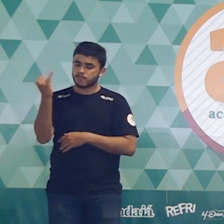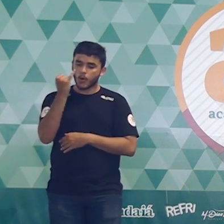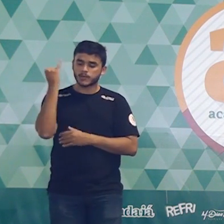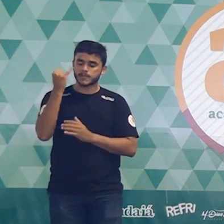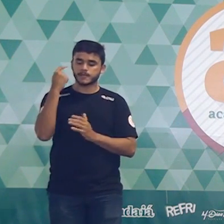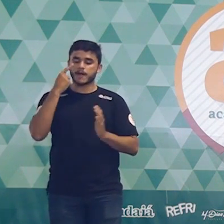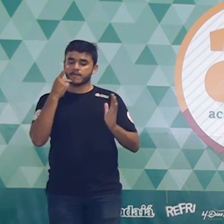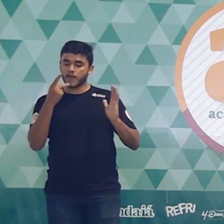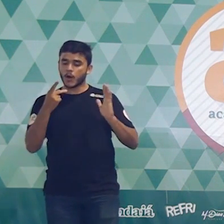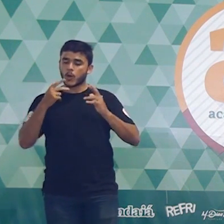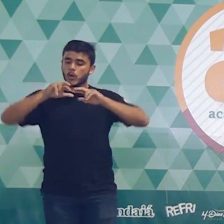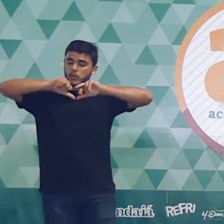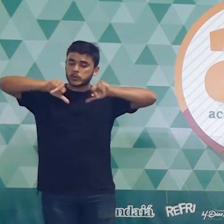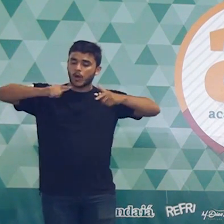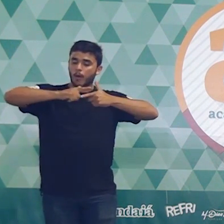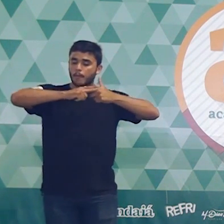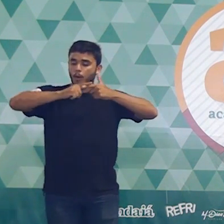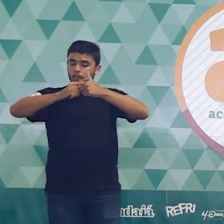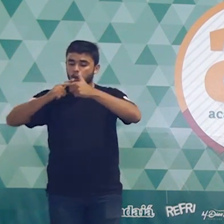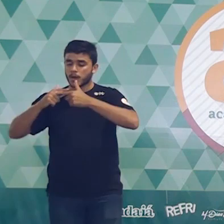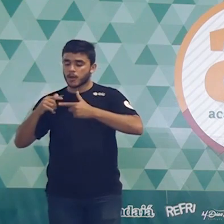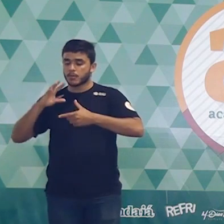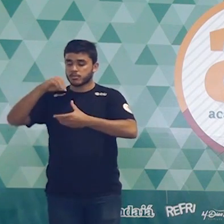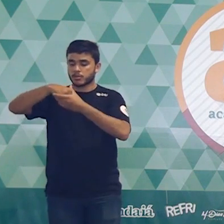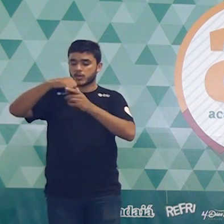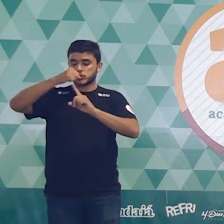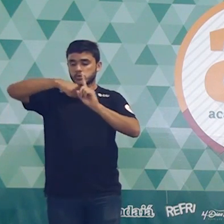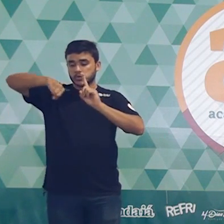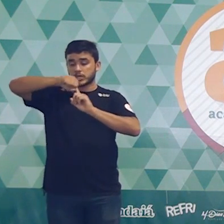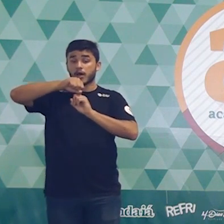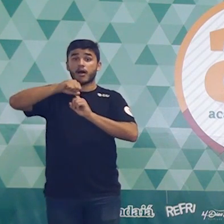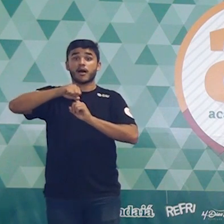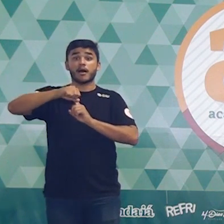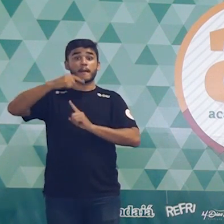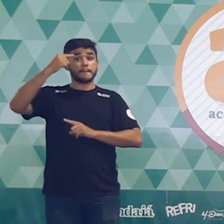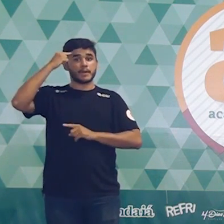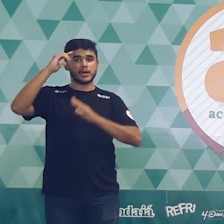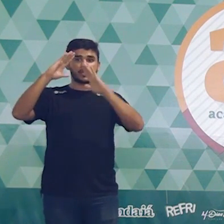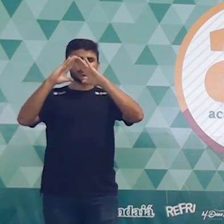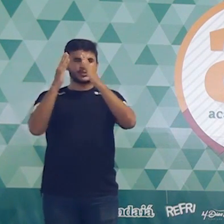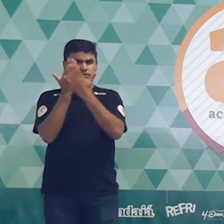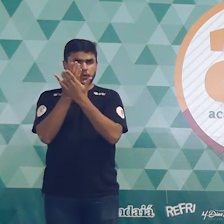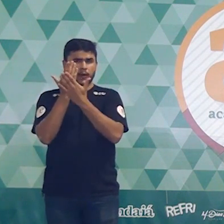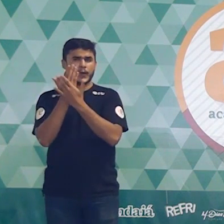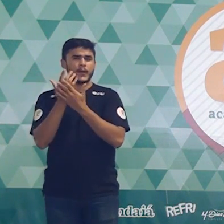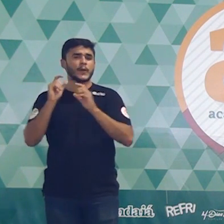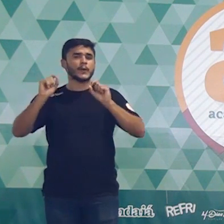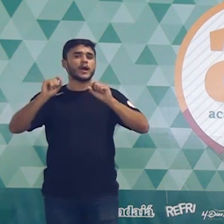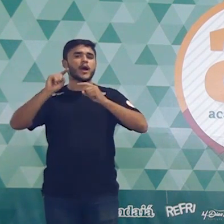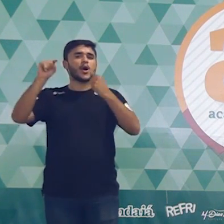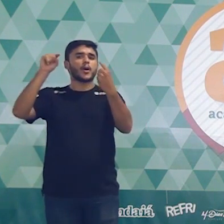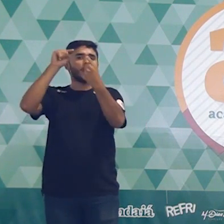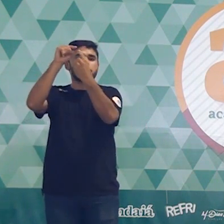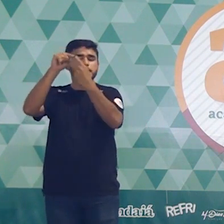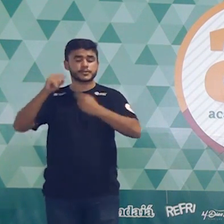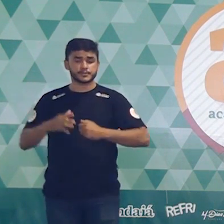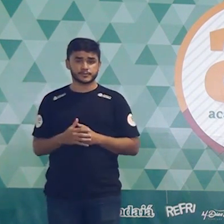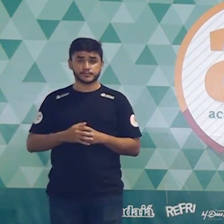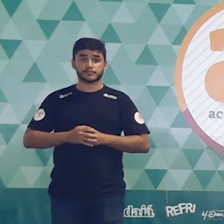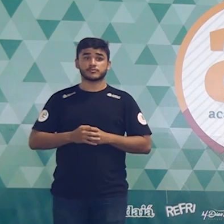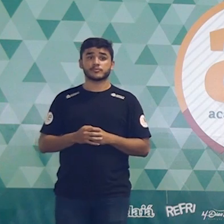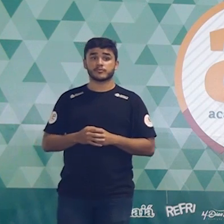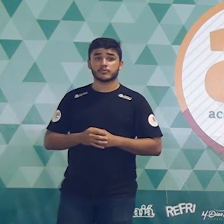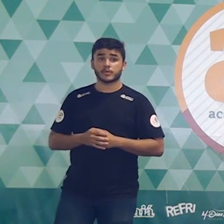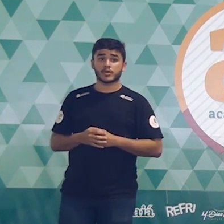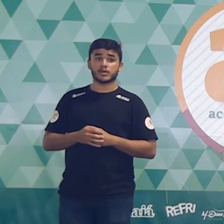a gente costuma pedir para as escolas, nas redações? Escola faz o quê? A professor, a escola dá aula. Aí eu concluí o ensino